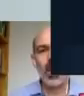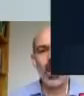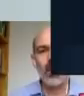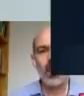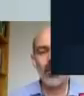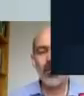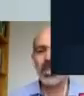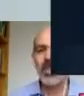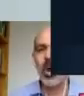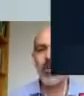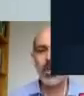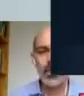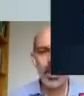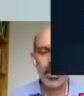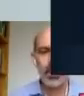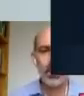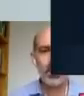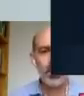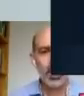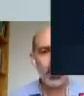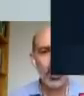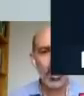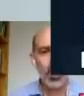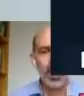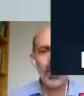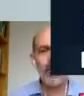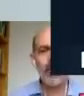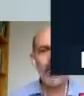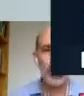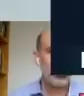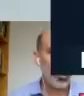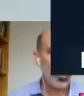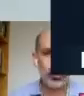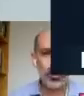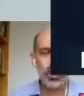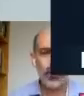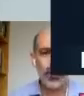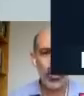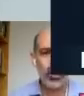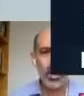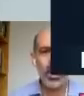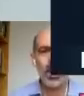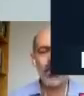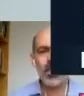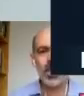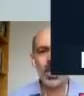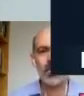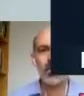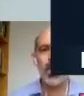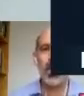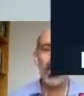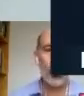Agora, fazer nova CPI neste ano eleitoral para apurar principalmente assuntos que já foram